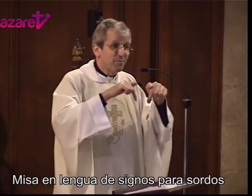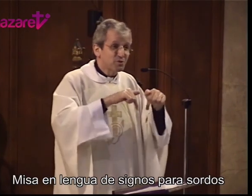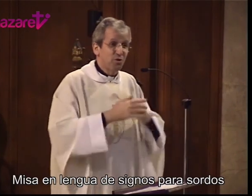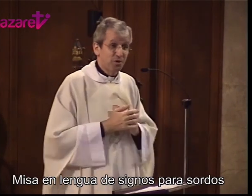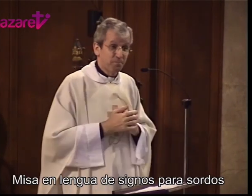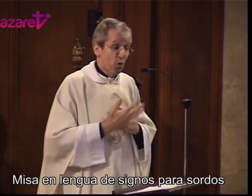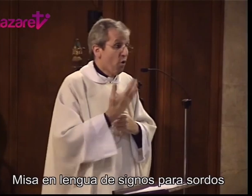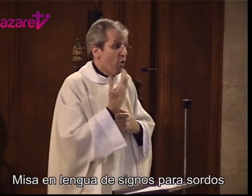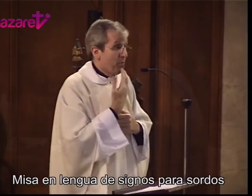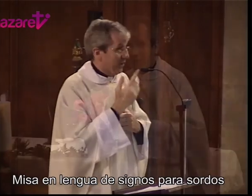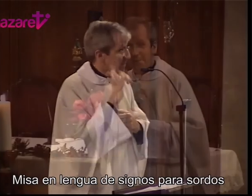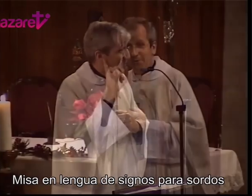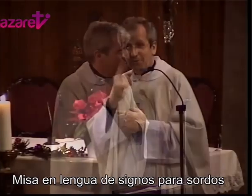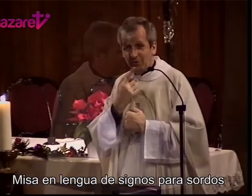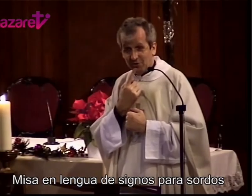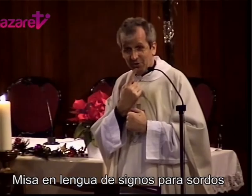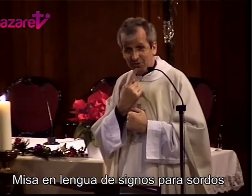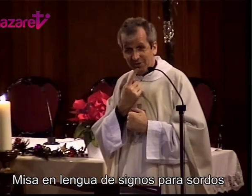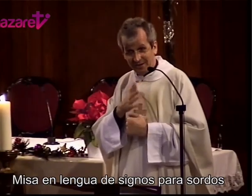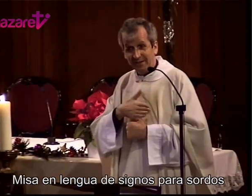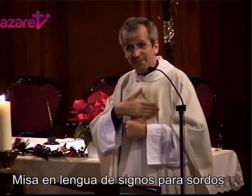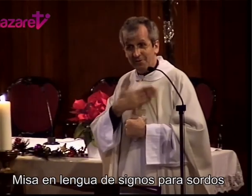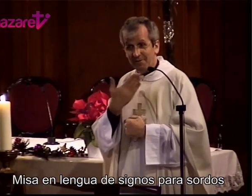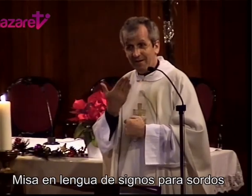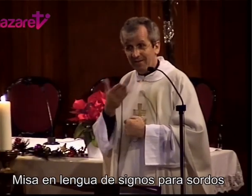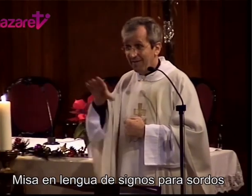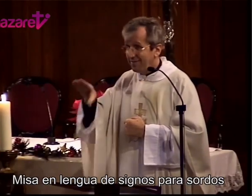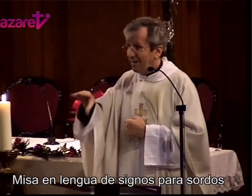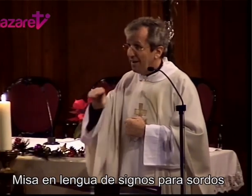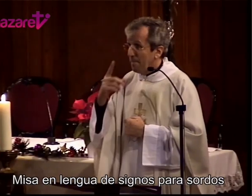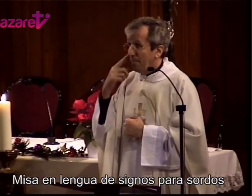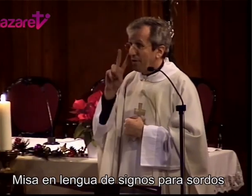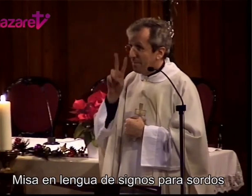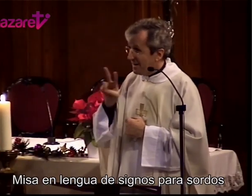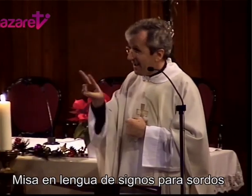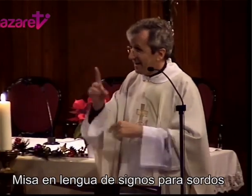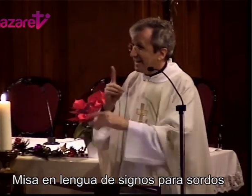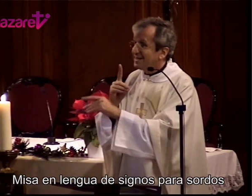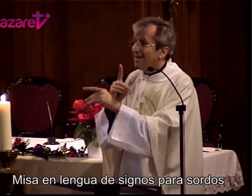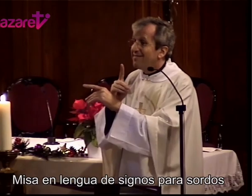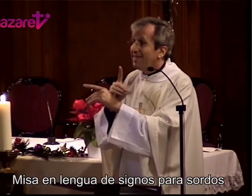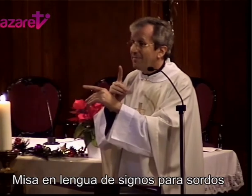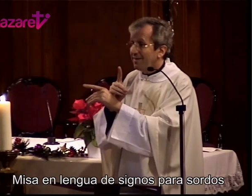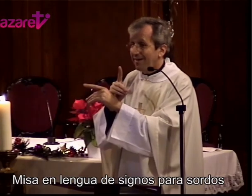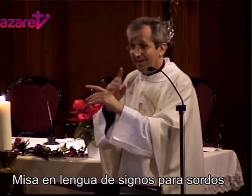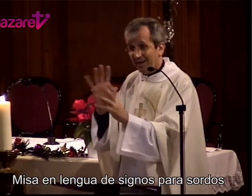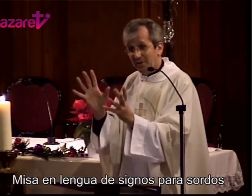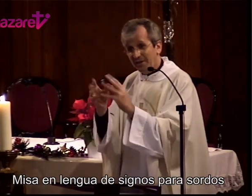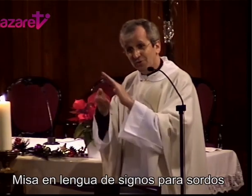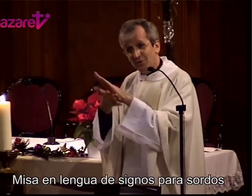hoy. O, por ejemplo, los sordos, tenéis la posibilidad de poder mirar ese DVD que hicimos con